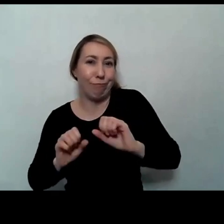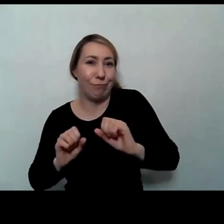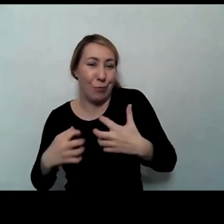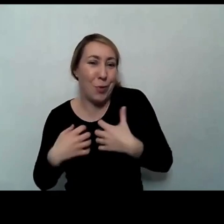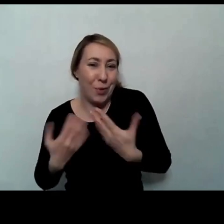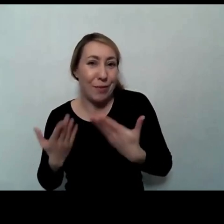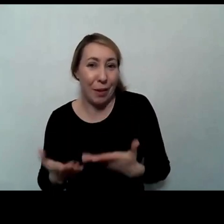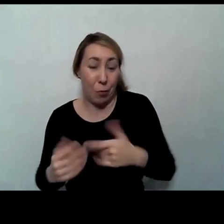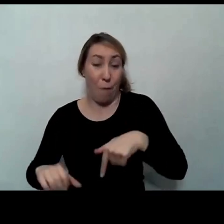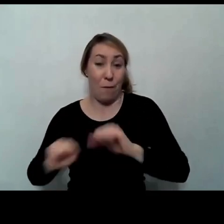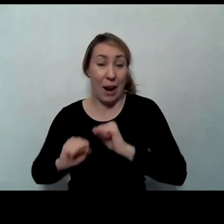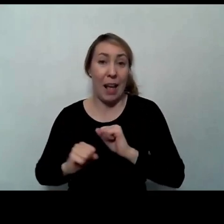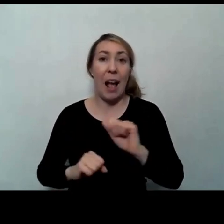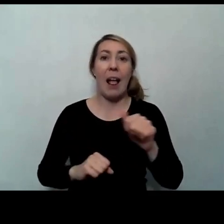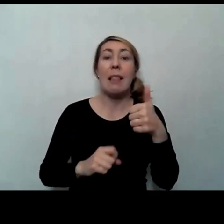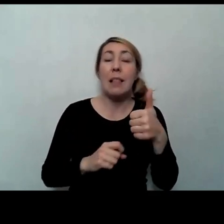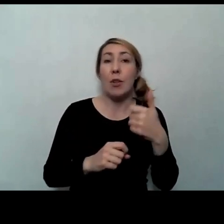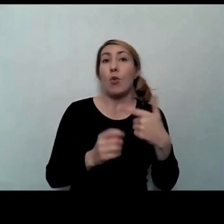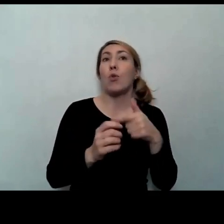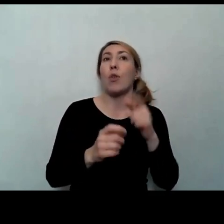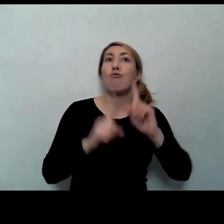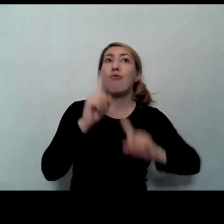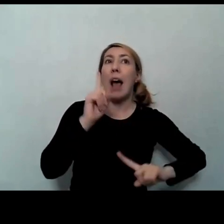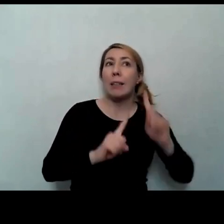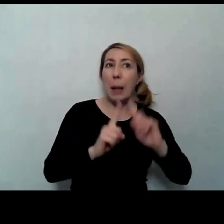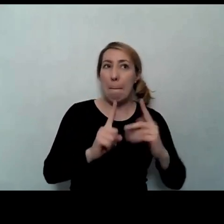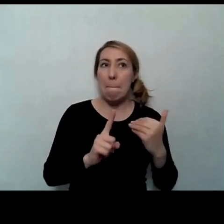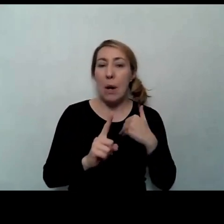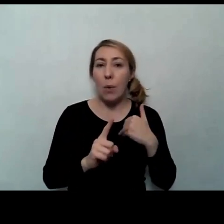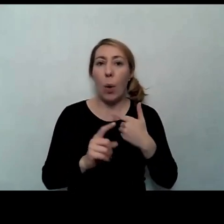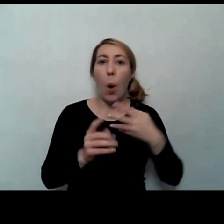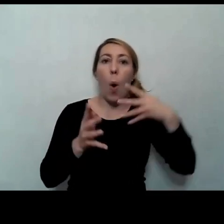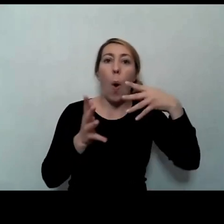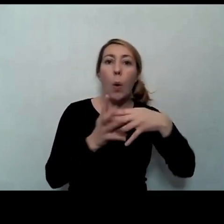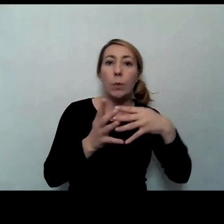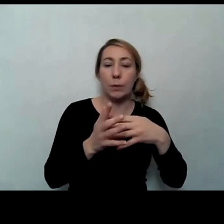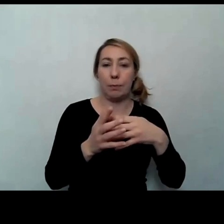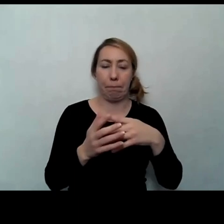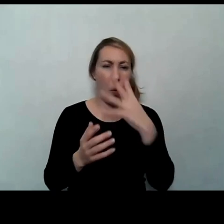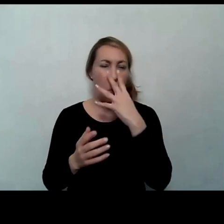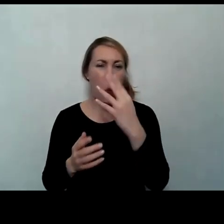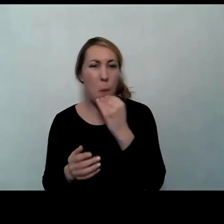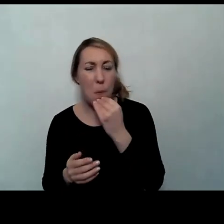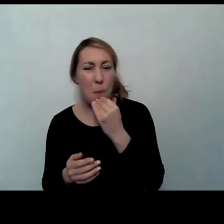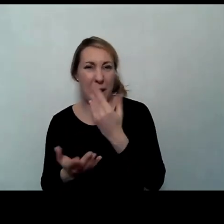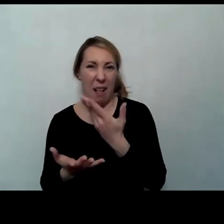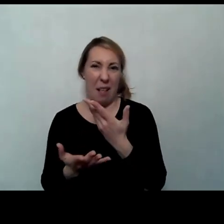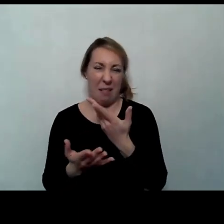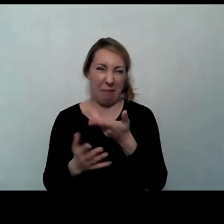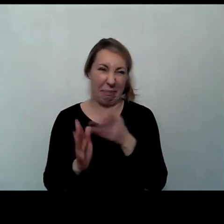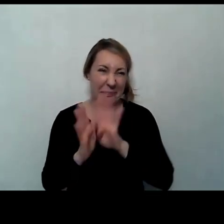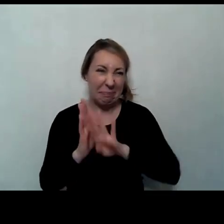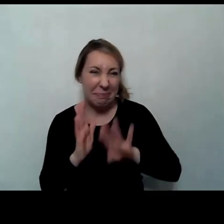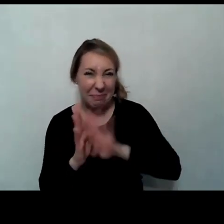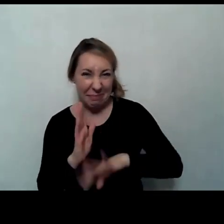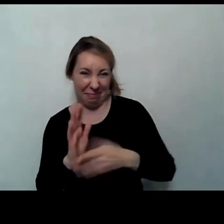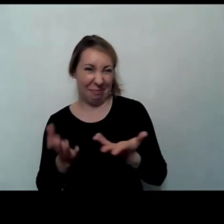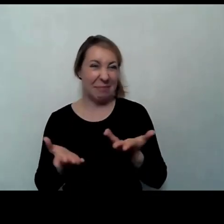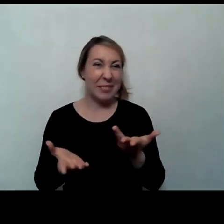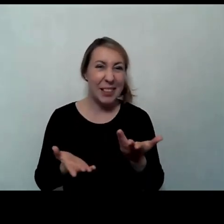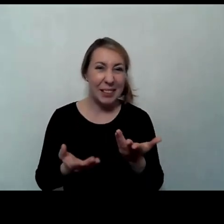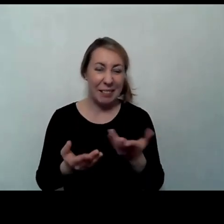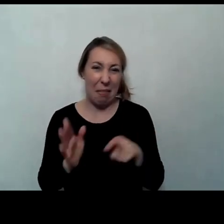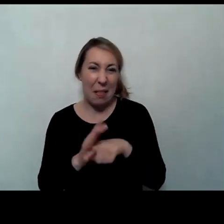co czasem, z czym się spotykałyśmy, to z oceną tych ilustracji, że one są takie czasem proste, takie banalne, takie